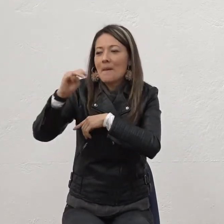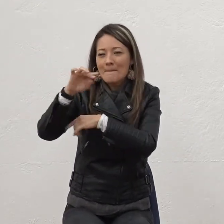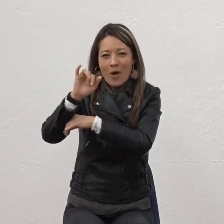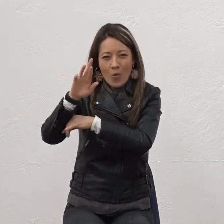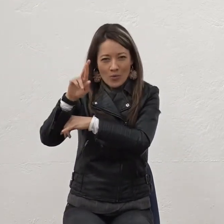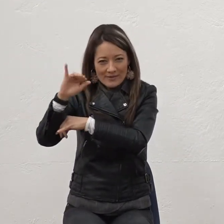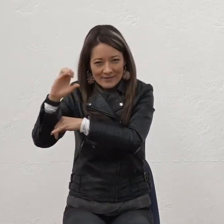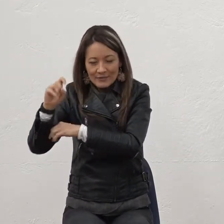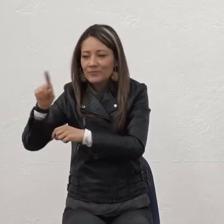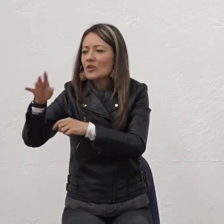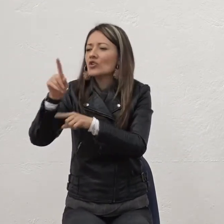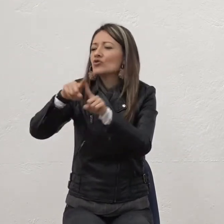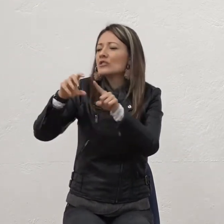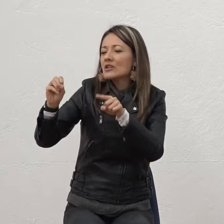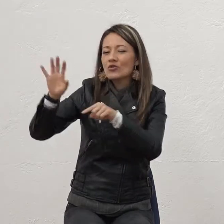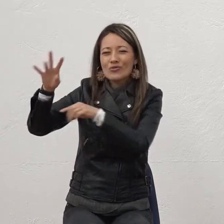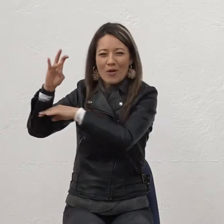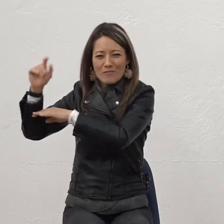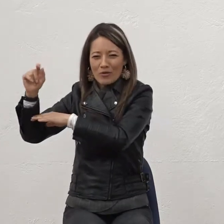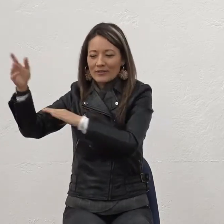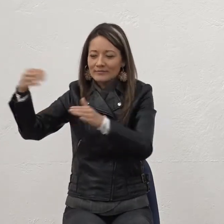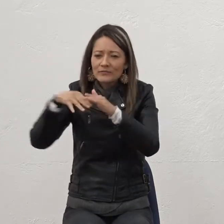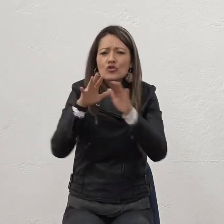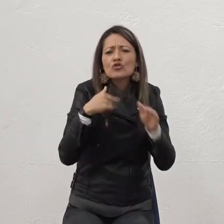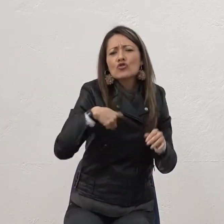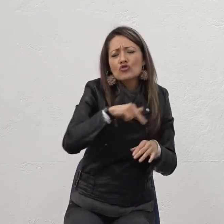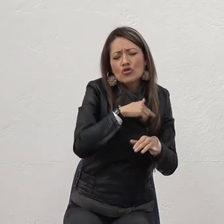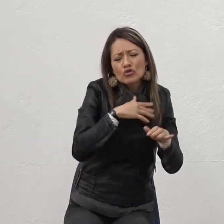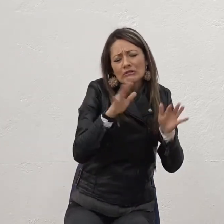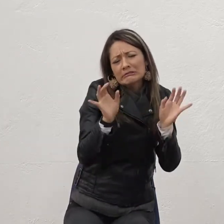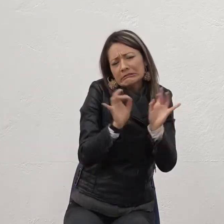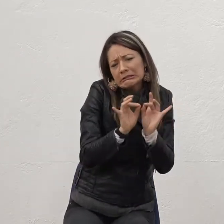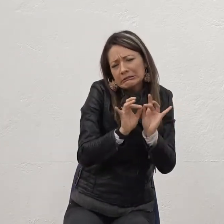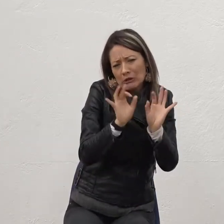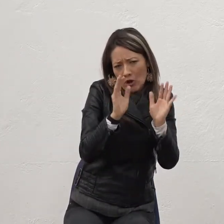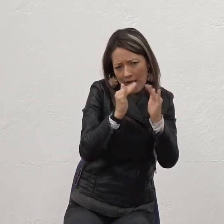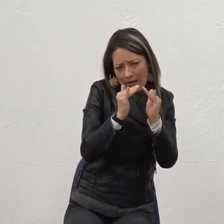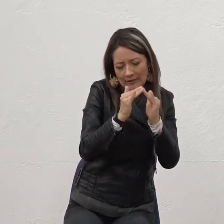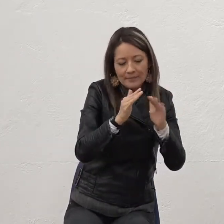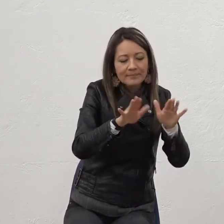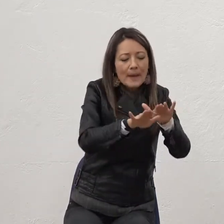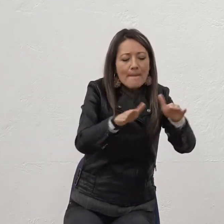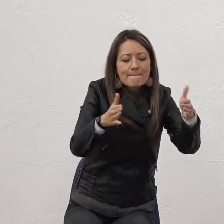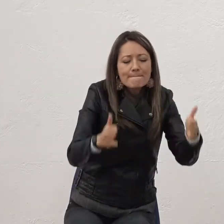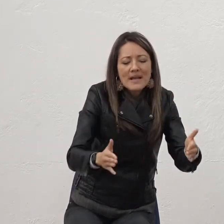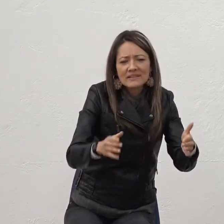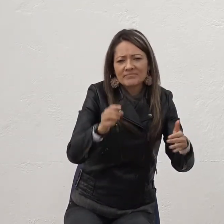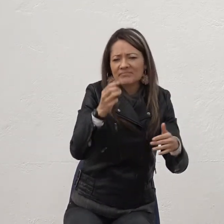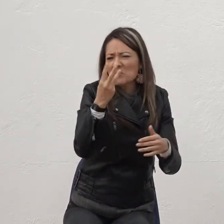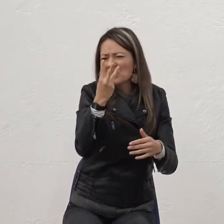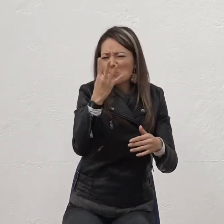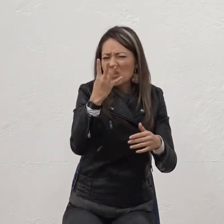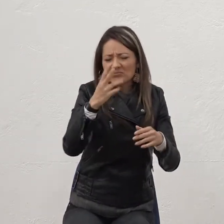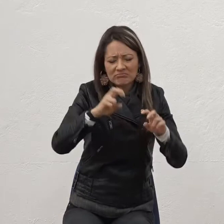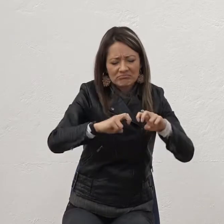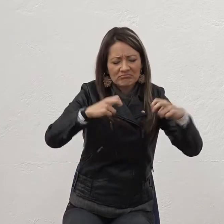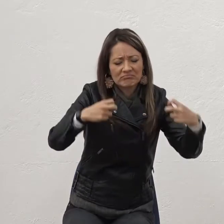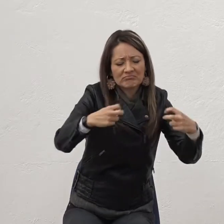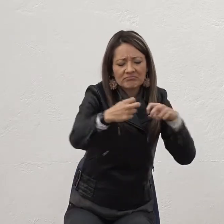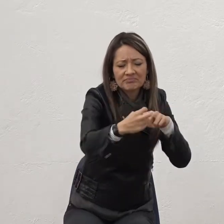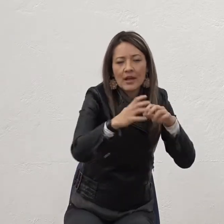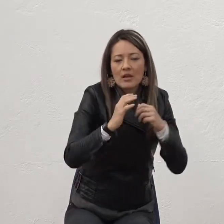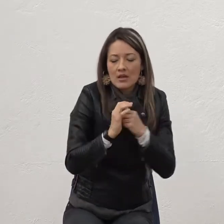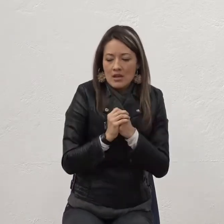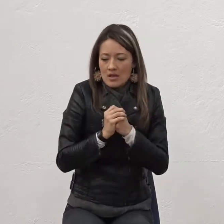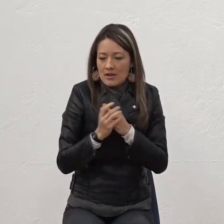la pequeña mesa que teníamos una pequeñita mesa con como 3, 4 sillitas